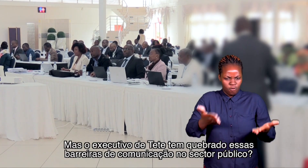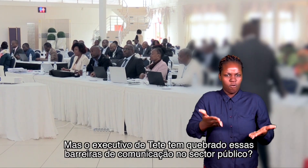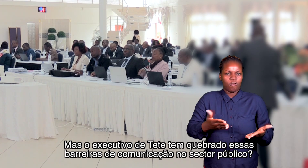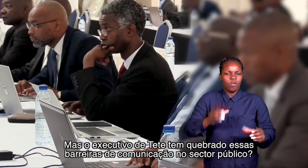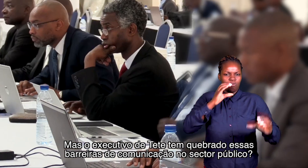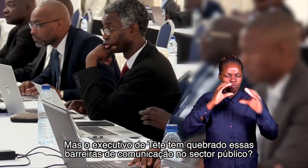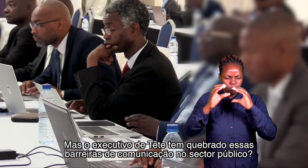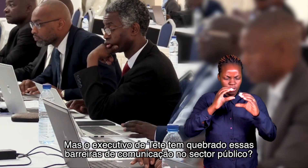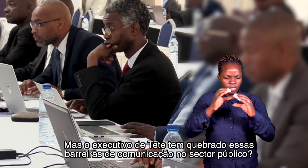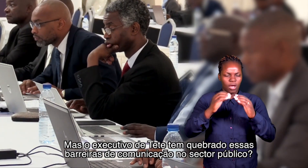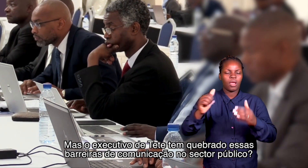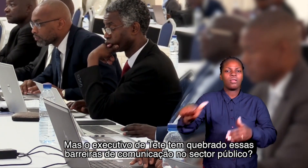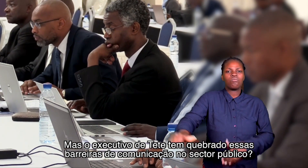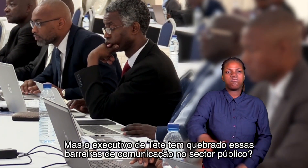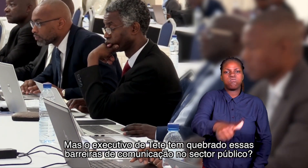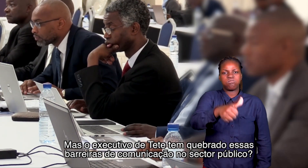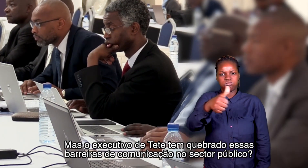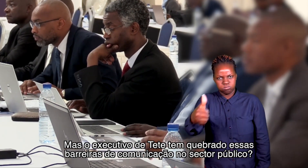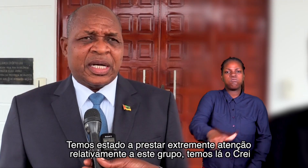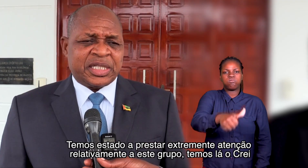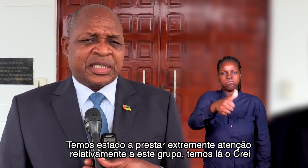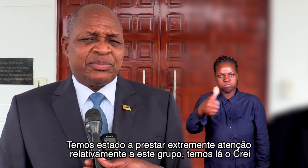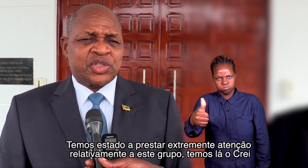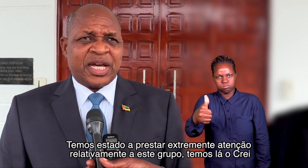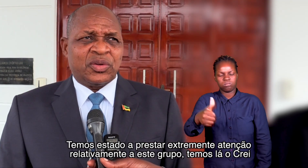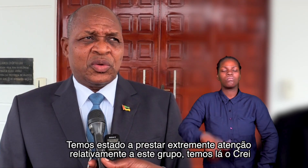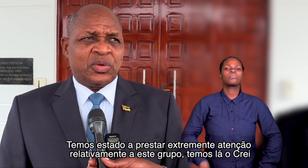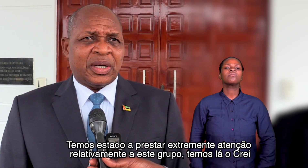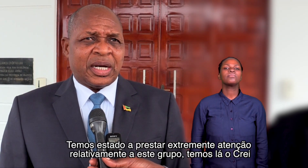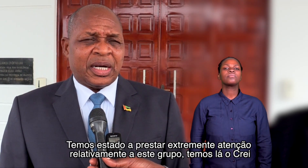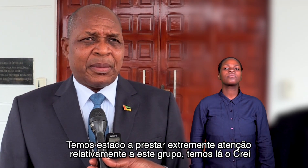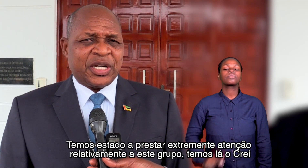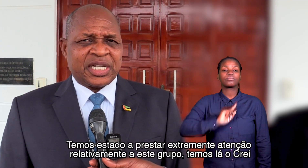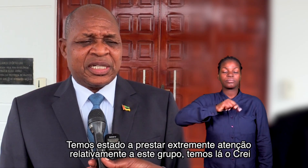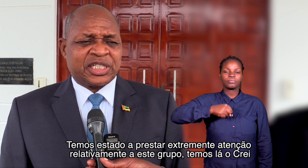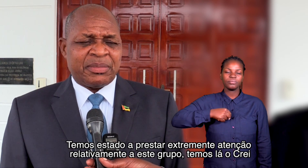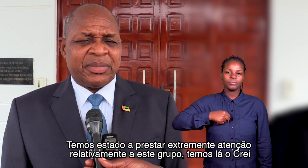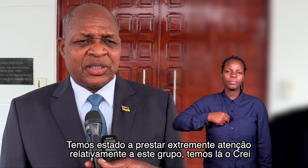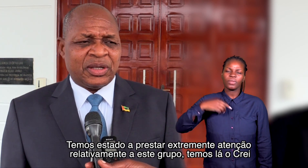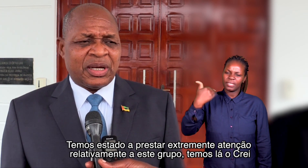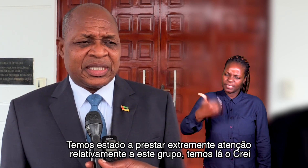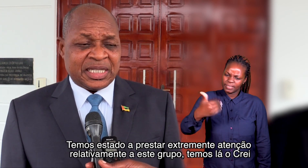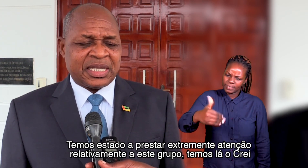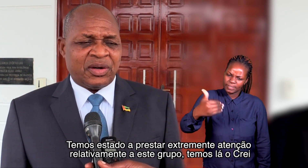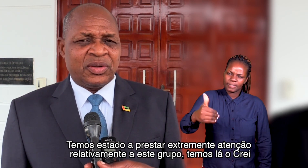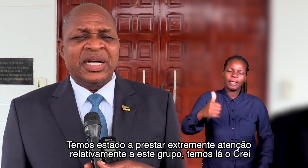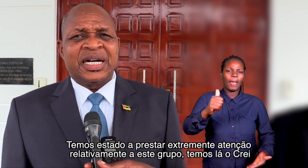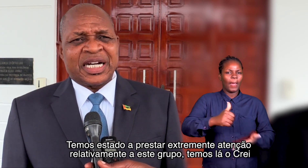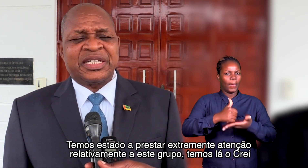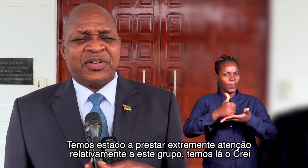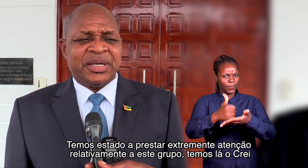quebrado essas barreiras de comunicação no setor público? Sim, temos estado a prestar extremamente